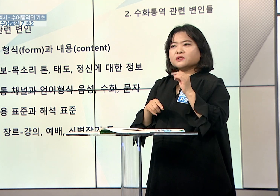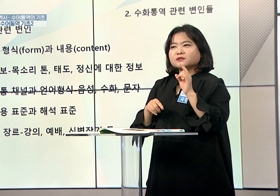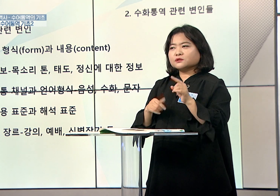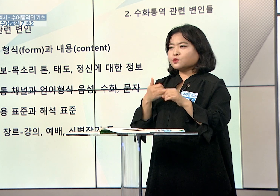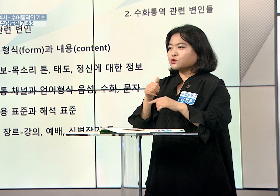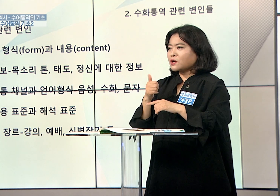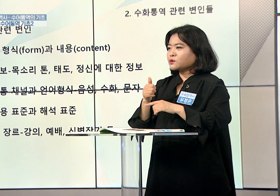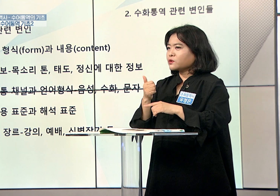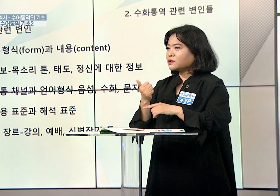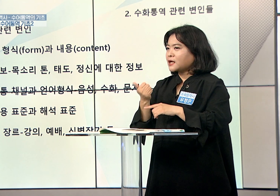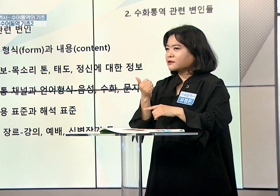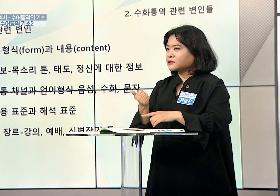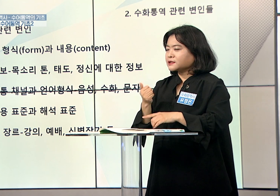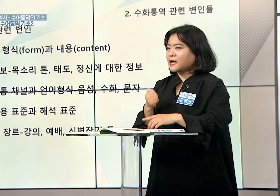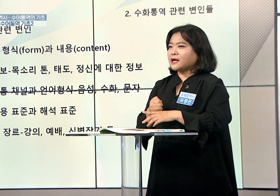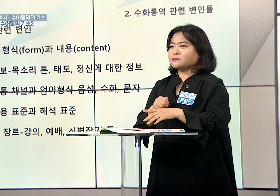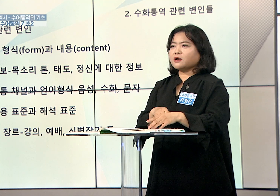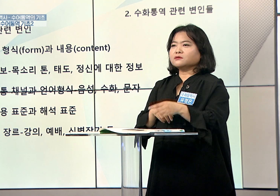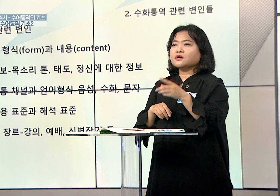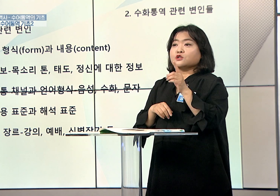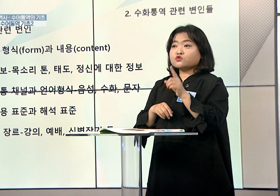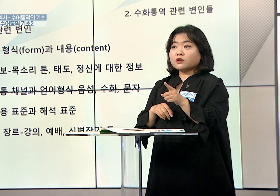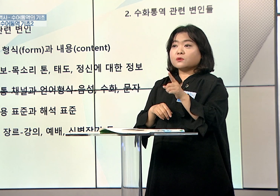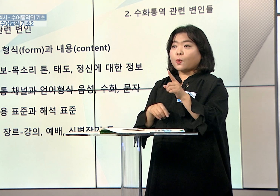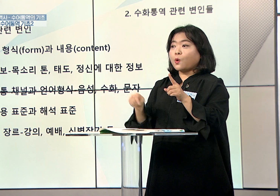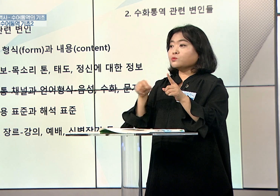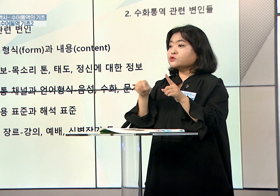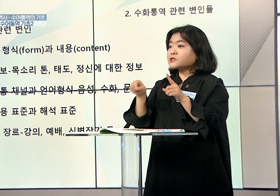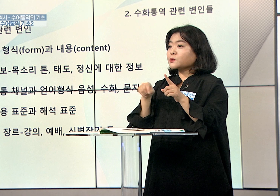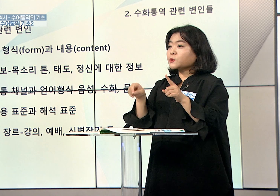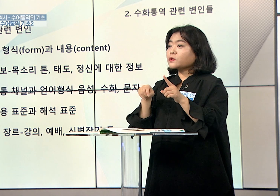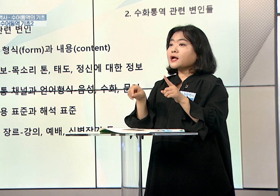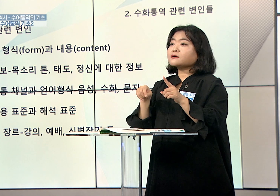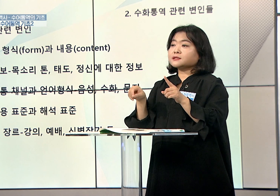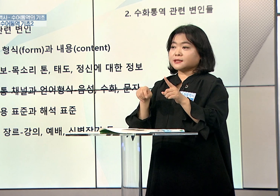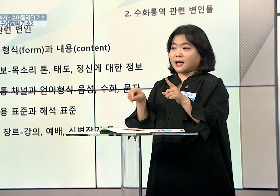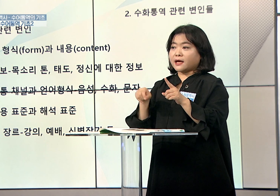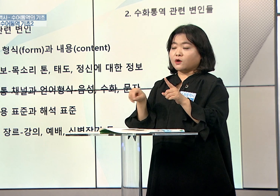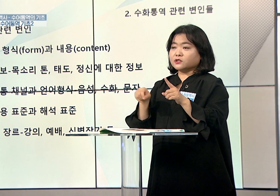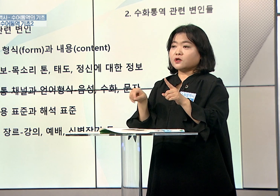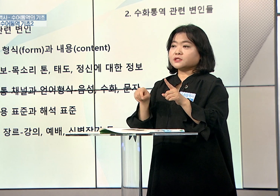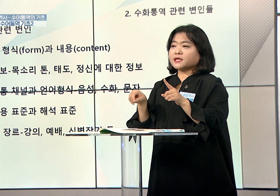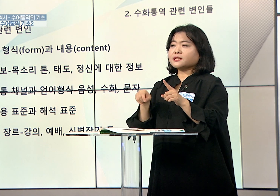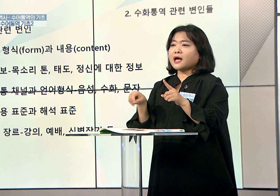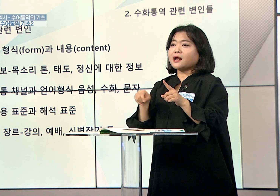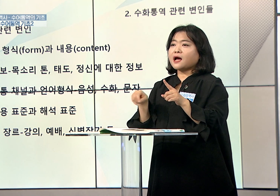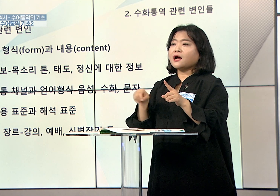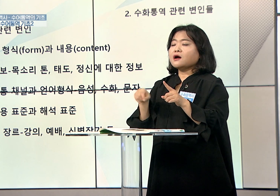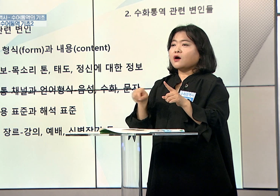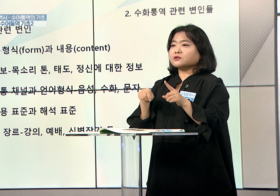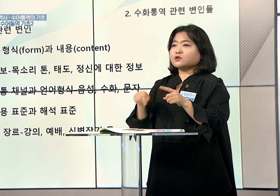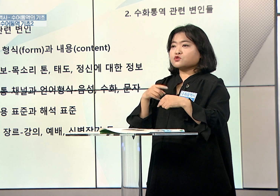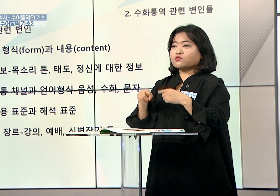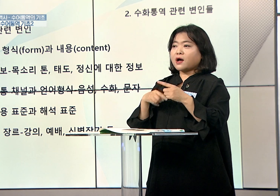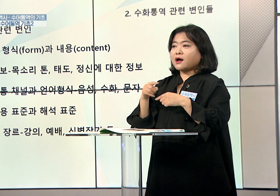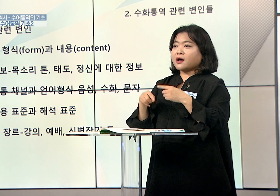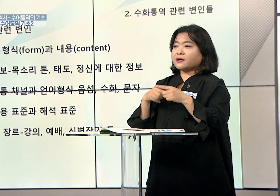음성을 듣고 수화 통역을 할 것인가 아니면 수어를 보고 문자로 통역할 것인가의 어느 형식에 따라 어떤